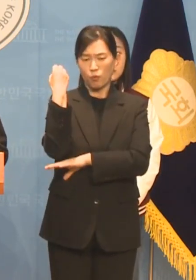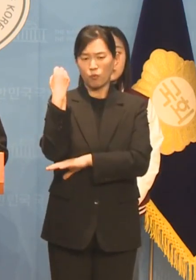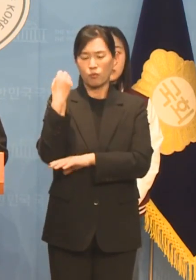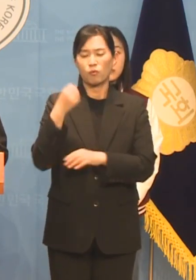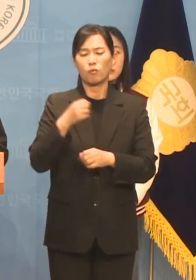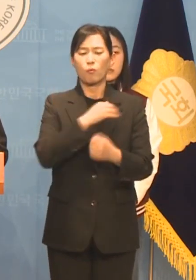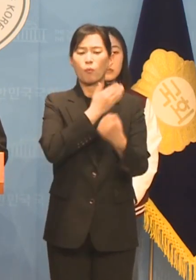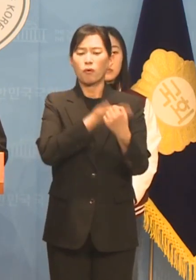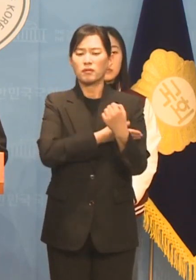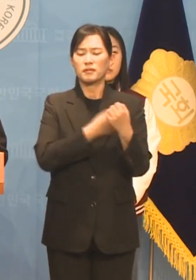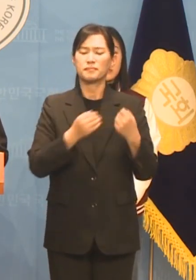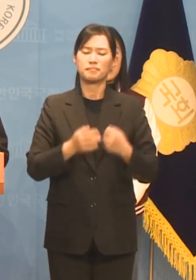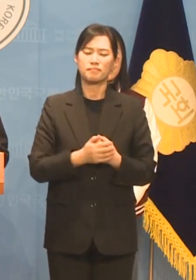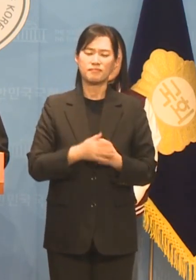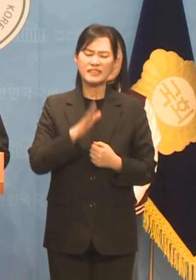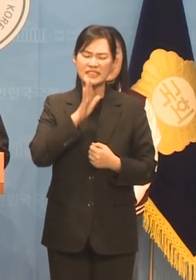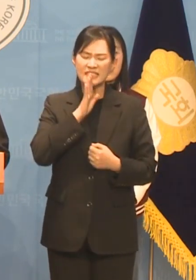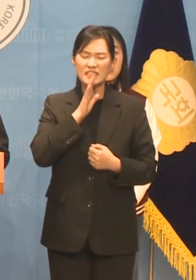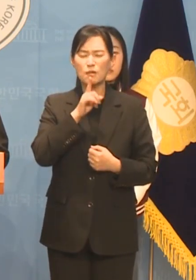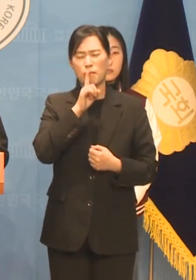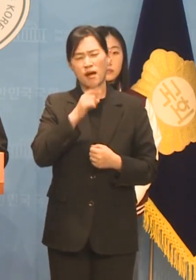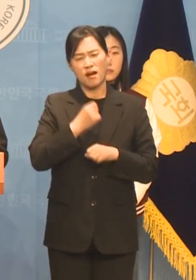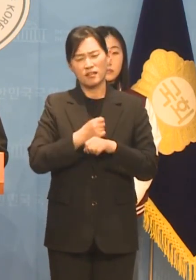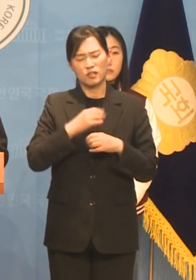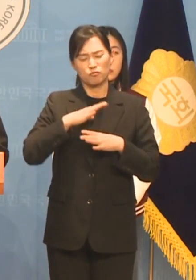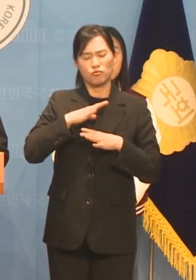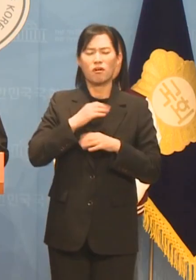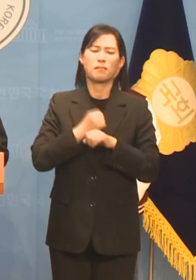진실을 말하기를 두려워하도록 만들고 있습니다.